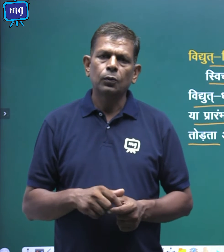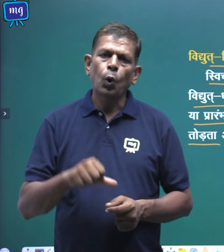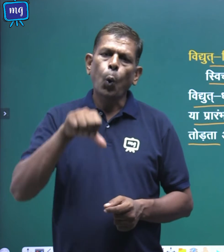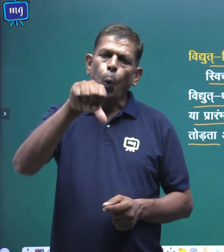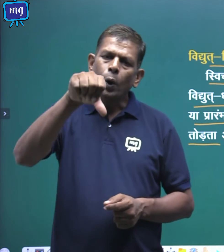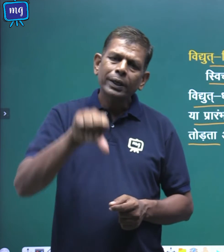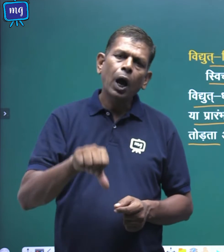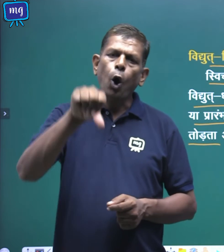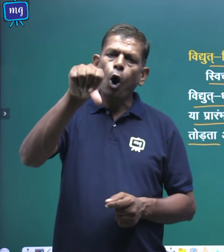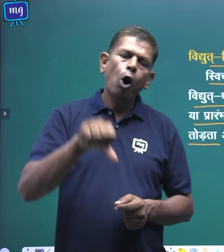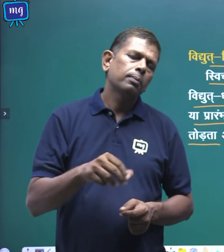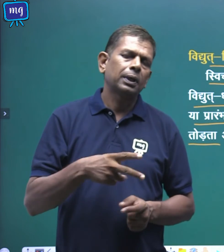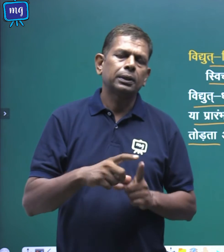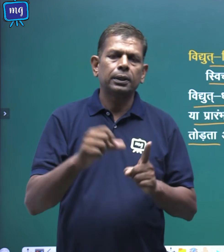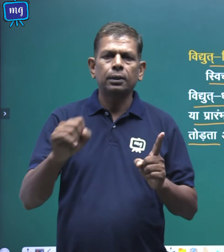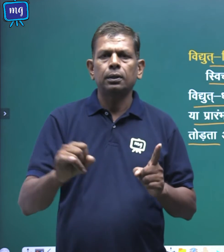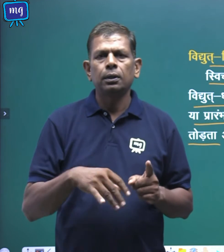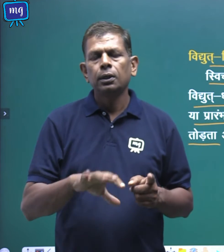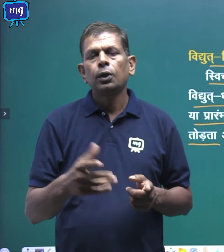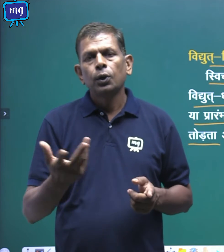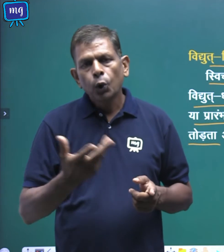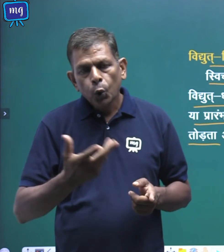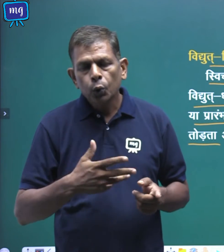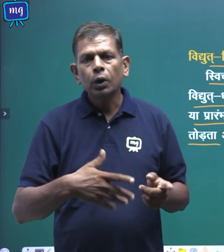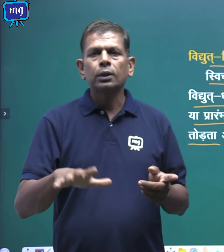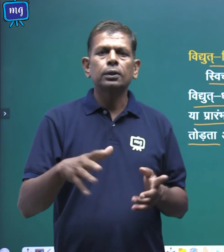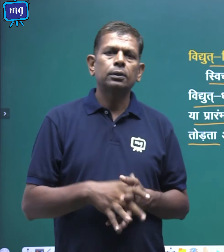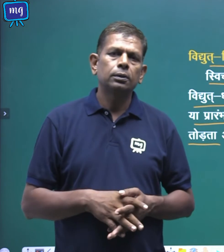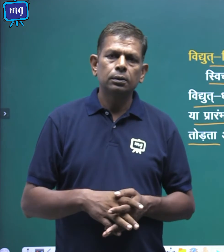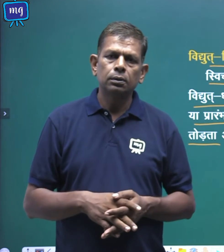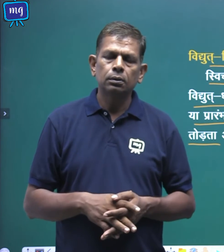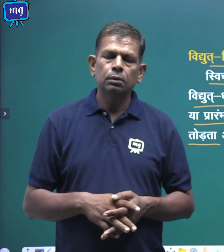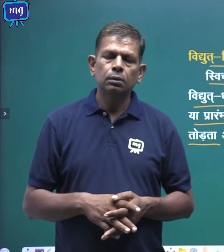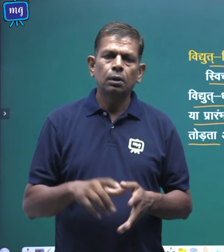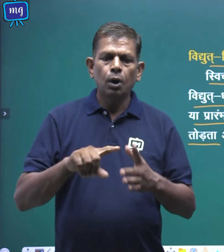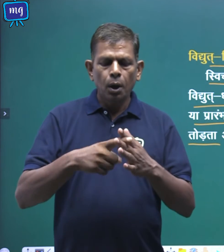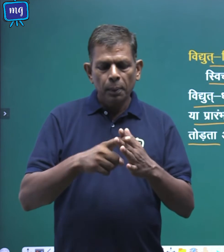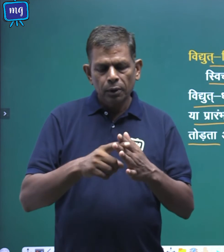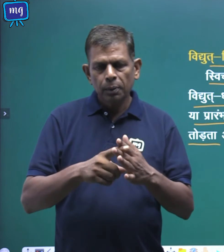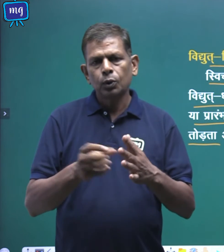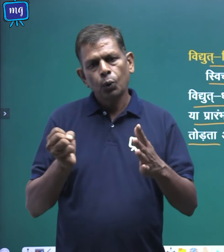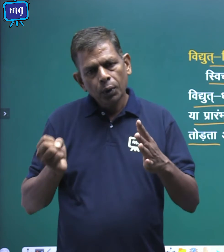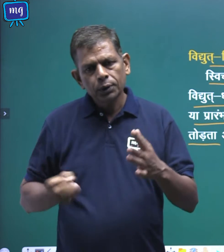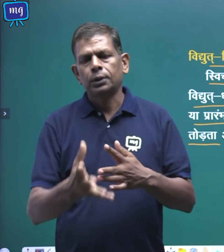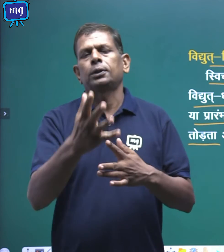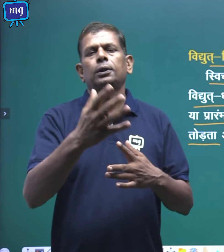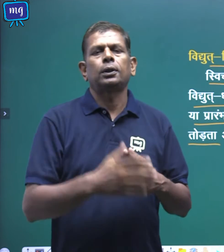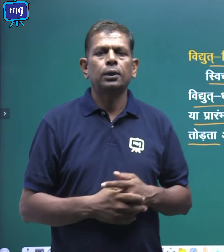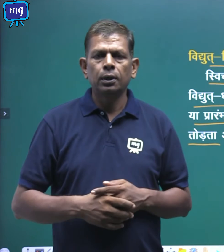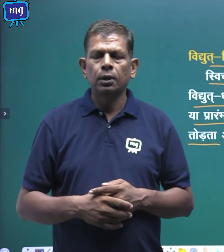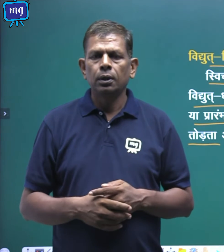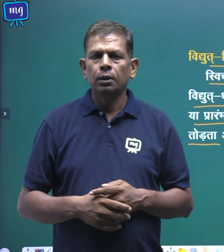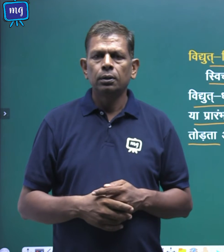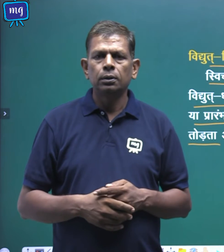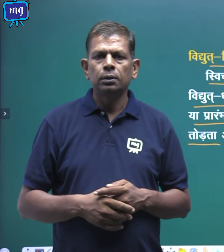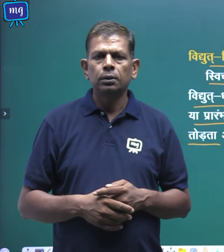ऑन या ऑफ करते हैं। ये किस लिए करते हैं? विद्युत परिपथ को पूरा करने के